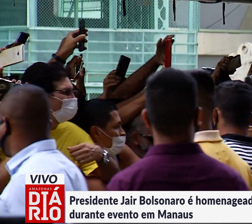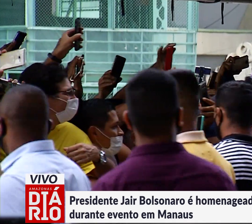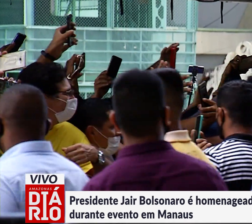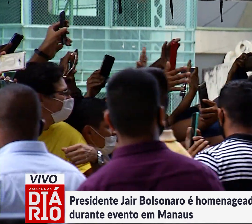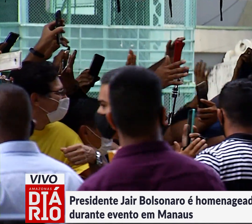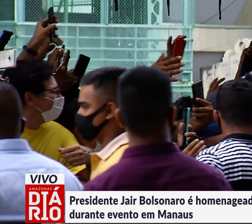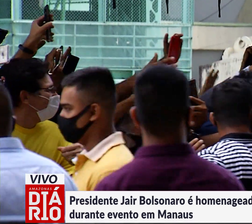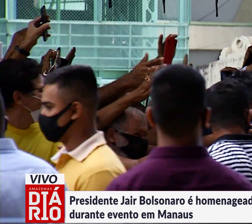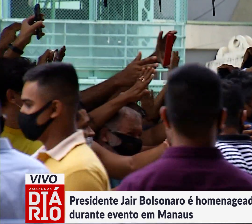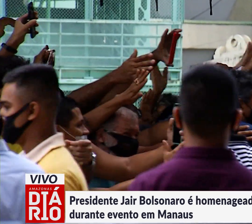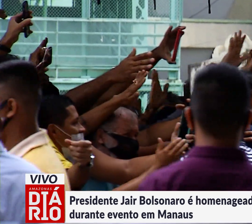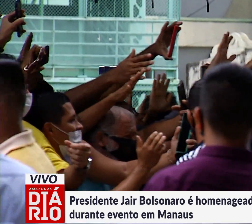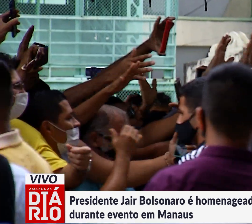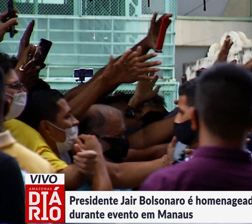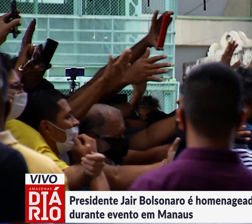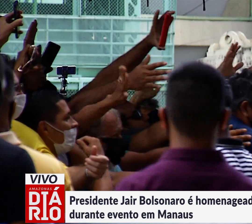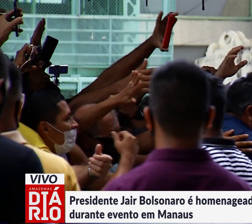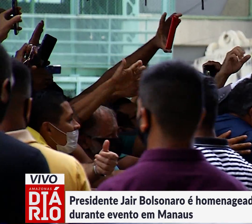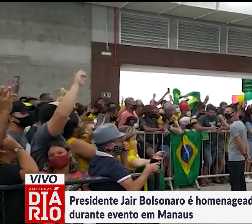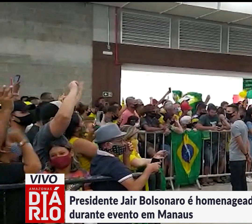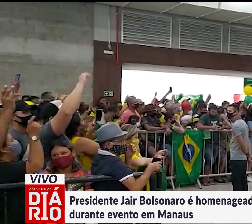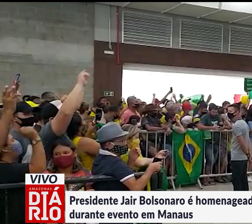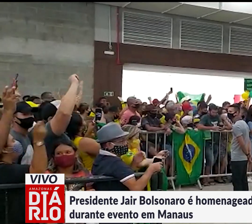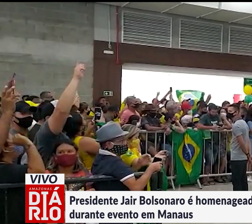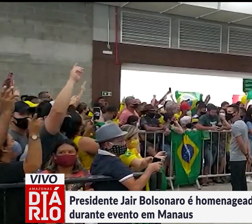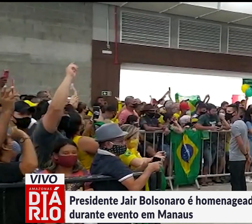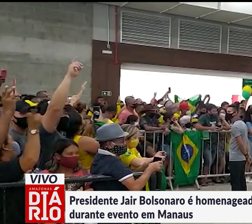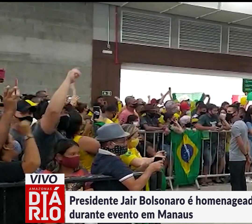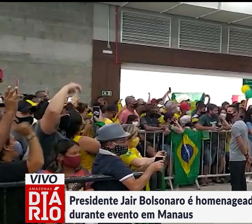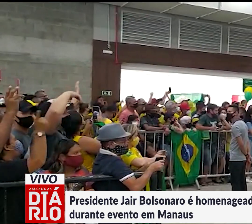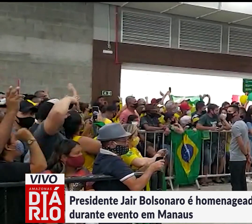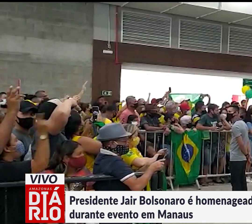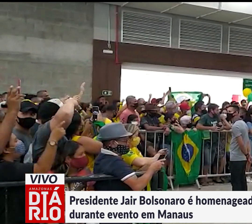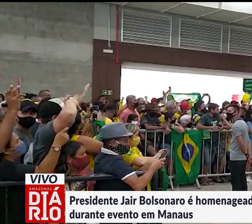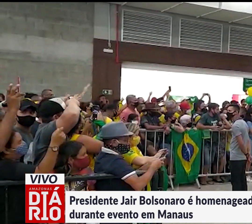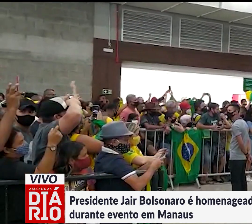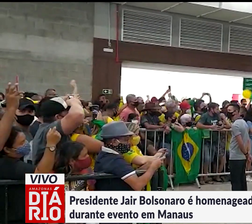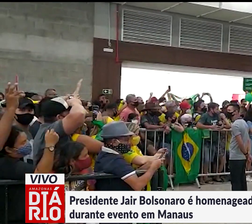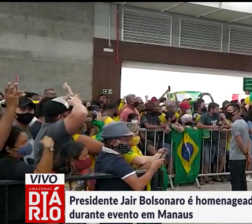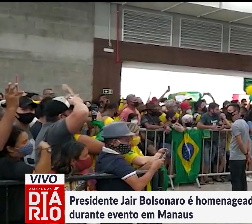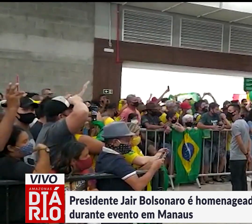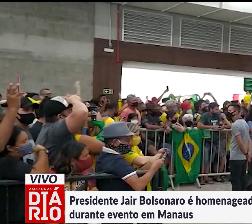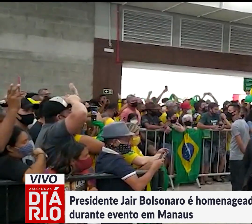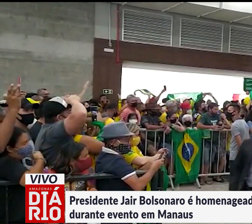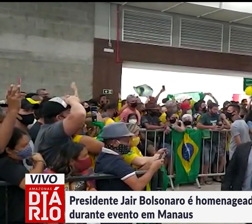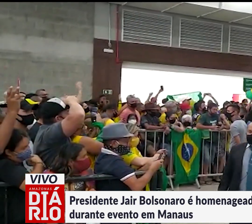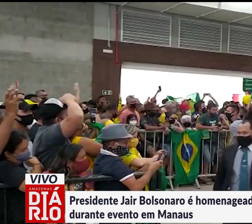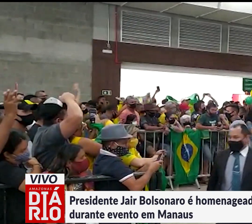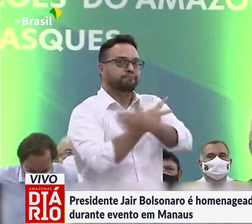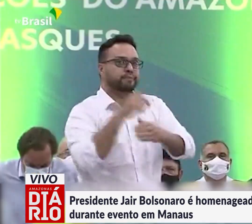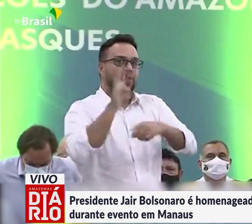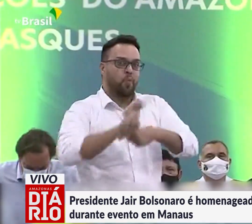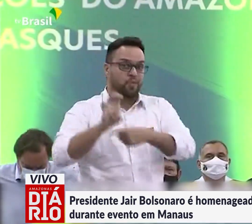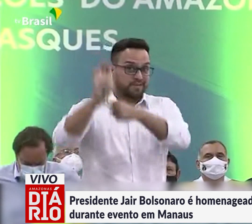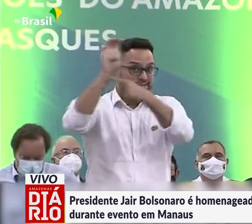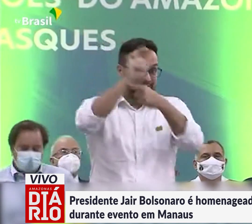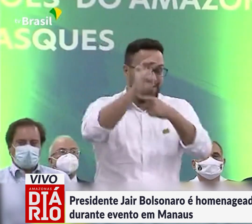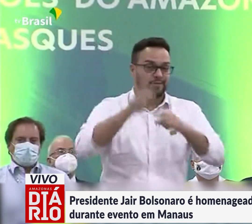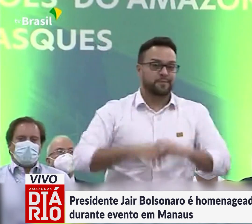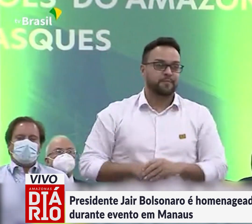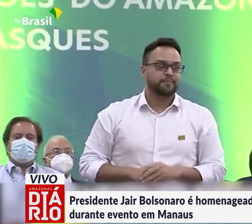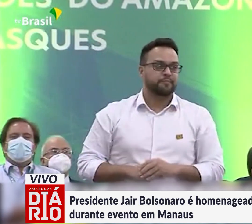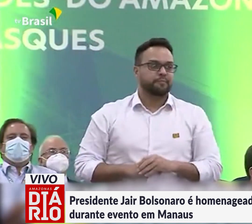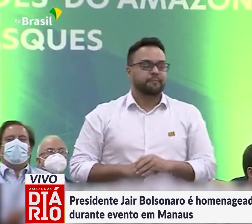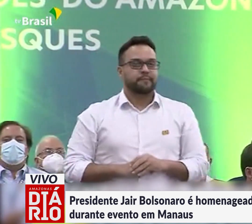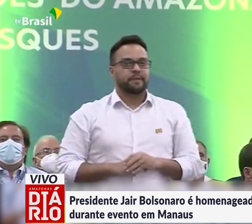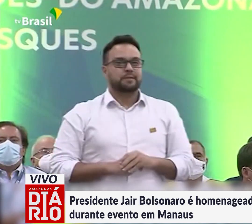área externa do centro de convenções, com os manifestantes pedindo pela saída do governador do Amazonas. O presidente saiu